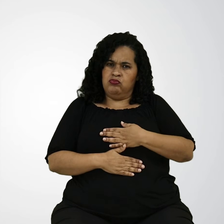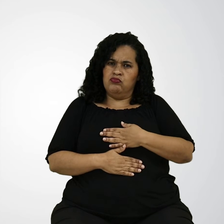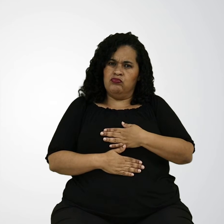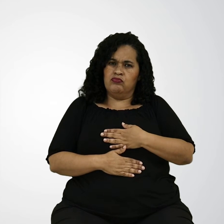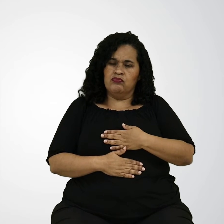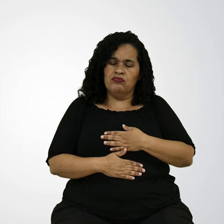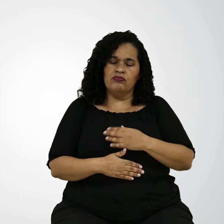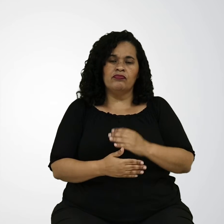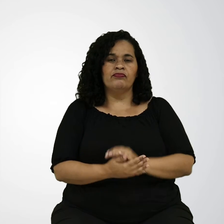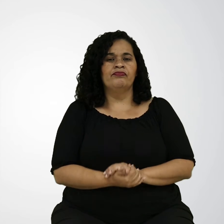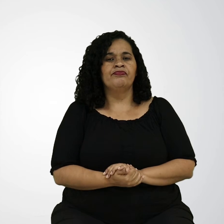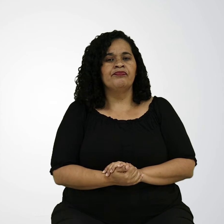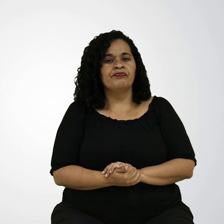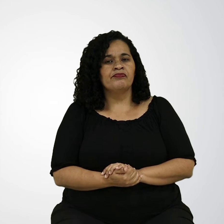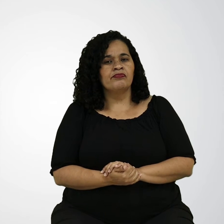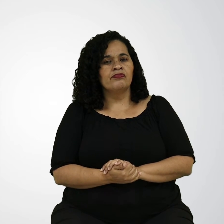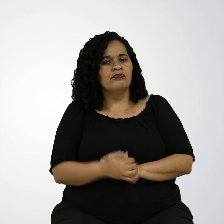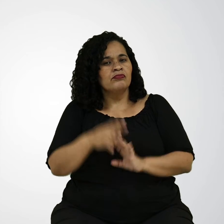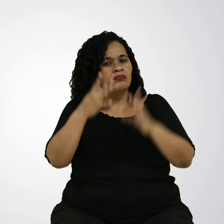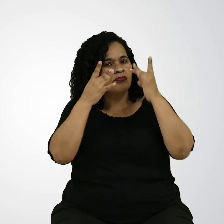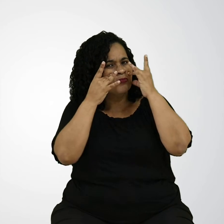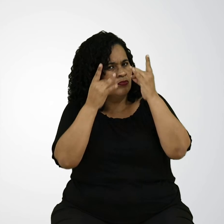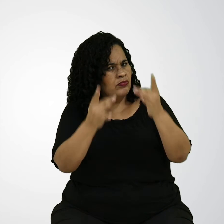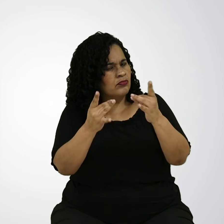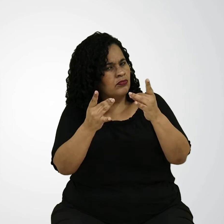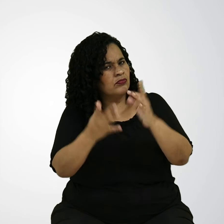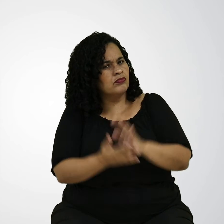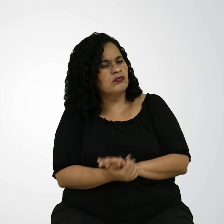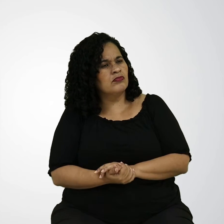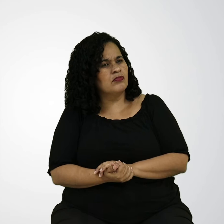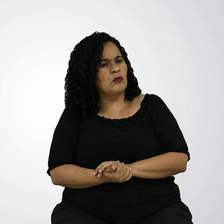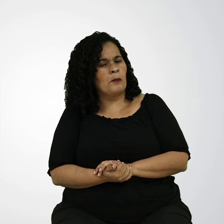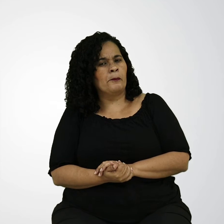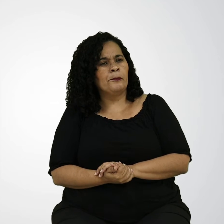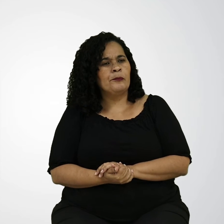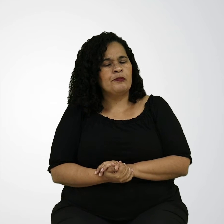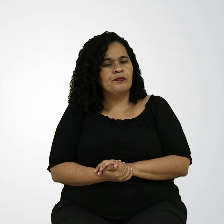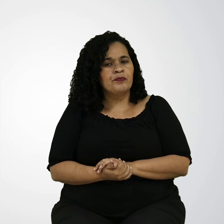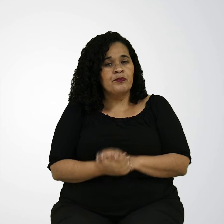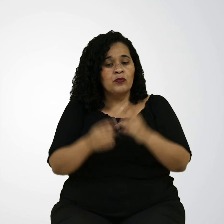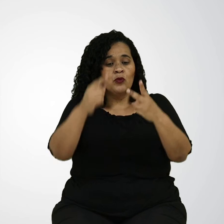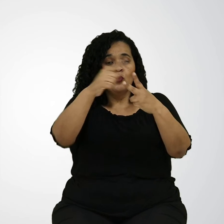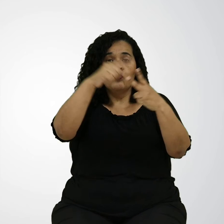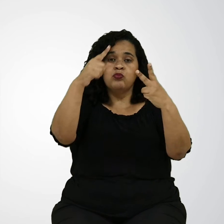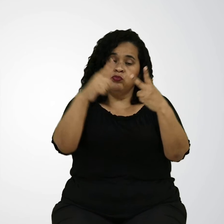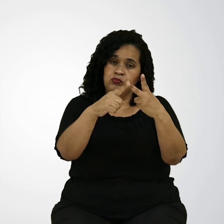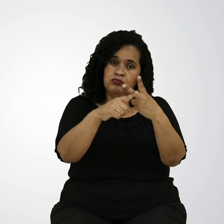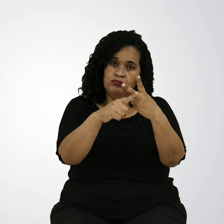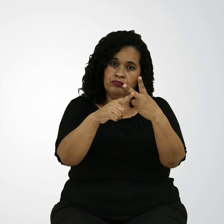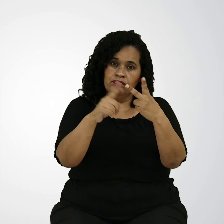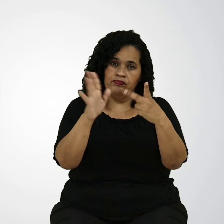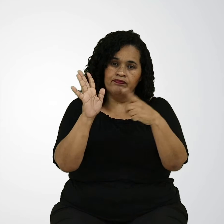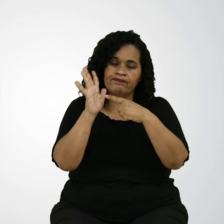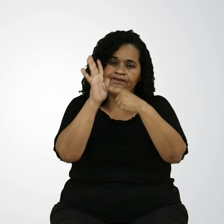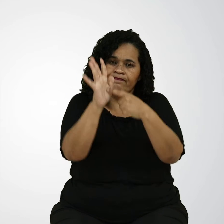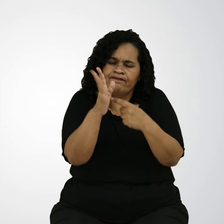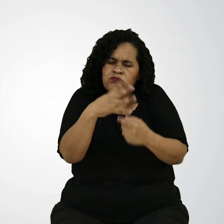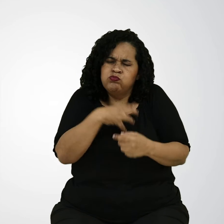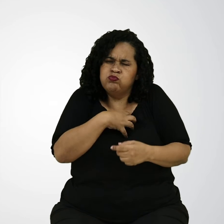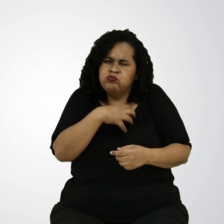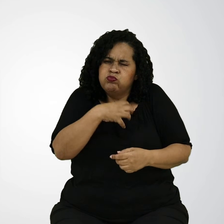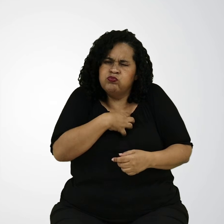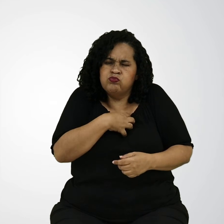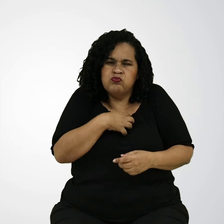também fazia isso. Então, veja, tanto uma reação quanto a outra reação afeta diretamente a maneira como nós enxergamos